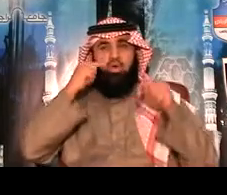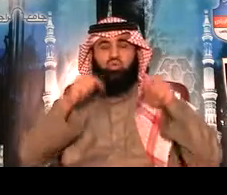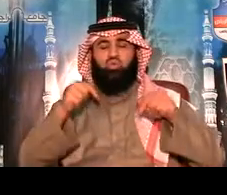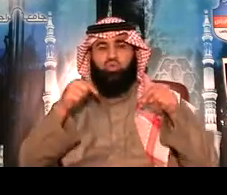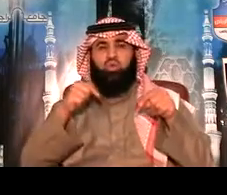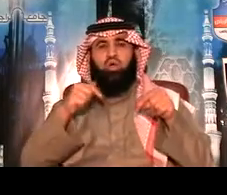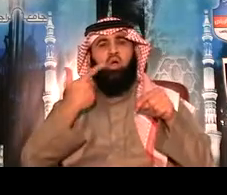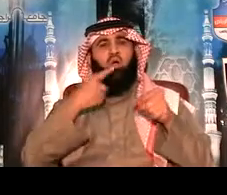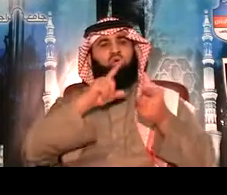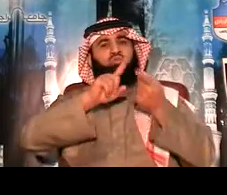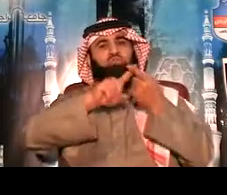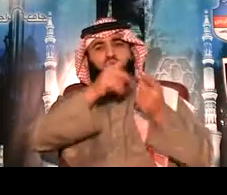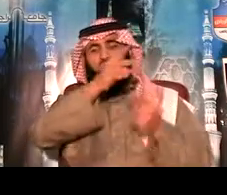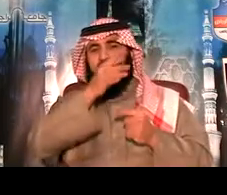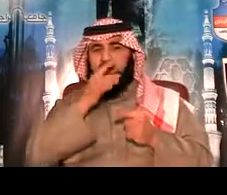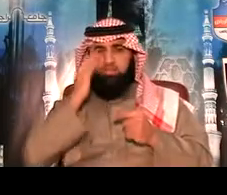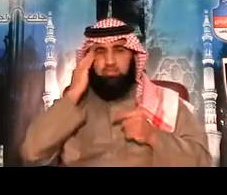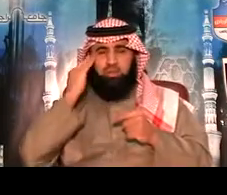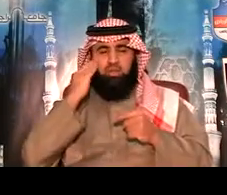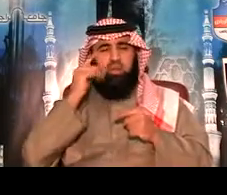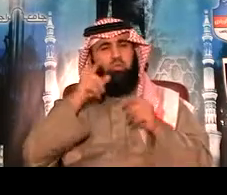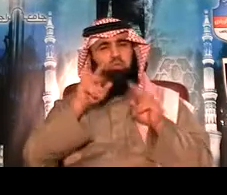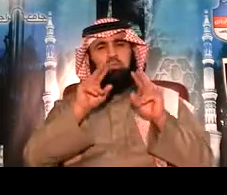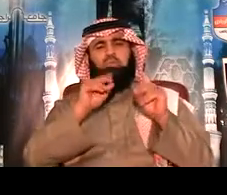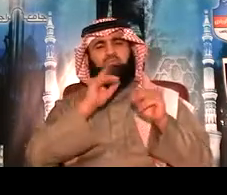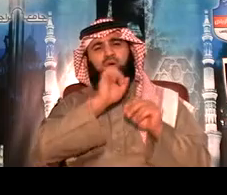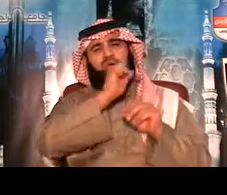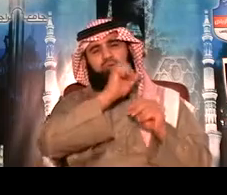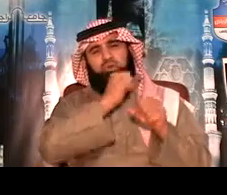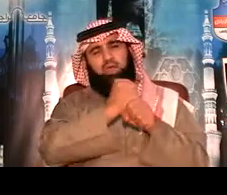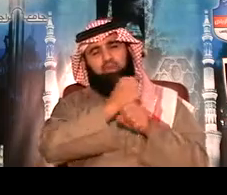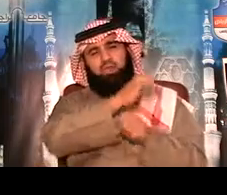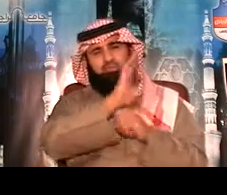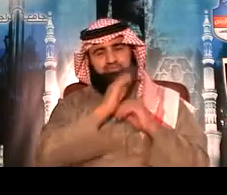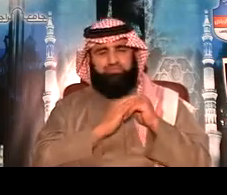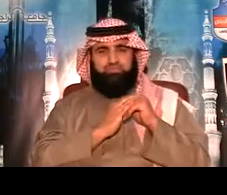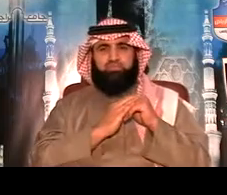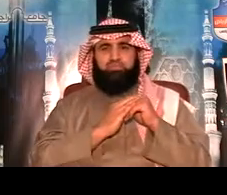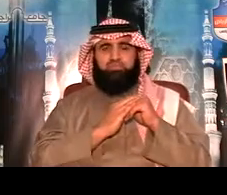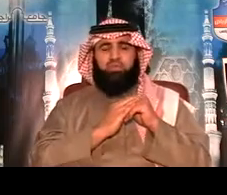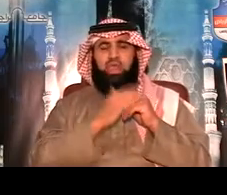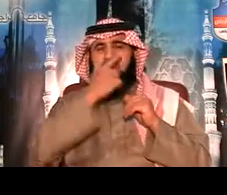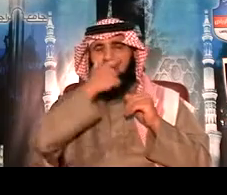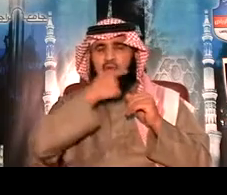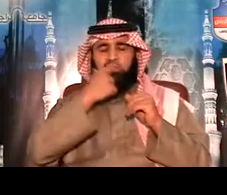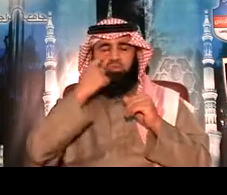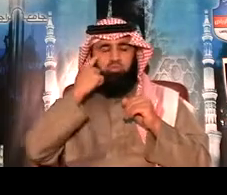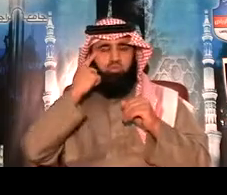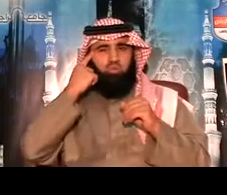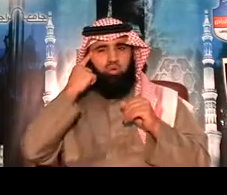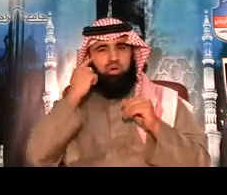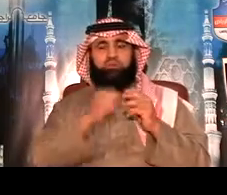امرأة ينكحها فهجرته إلى ما هاجر إليه. رواه البخاري ومسلم. وفي